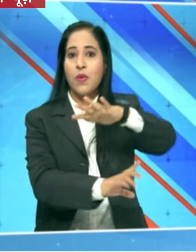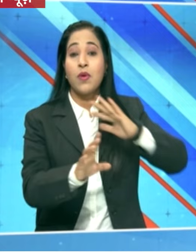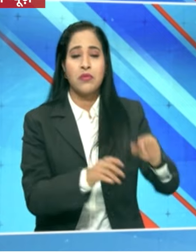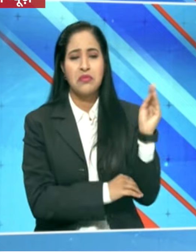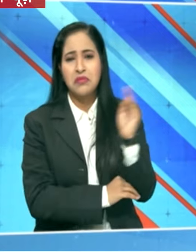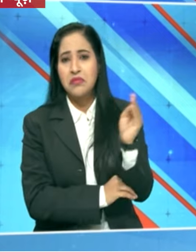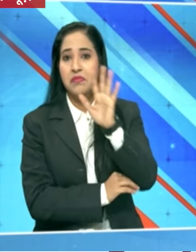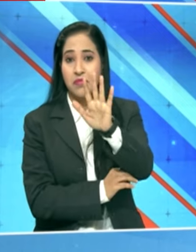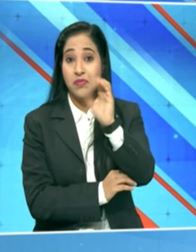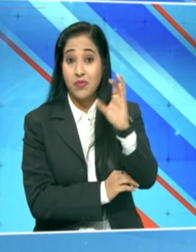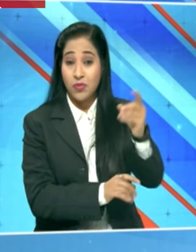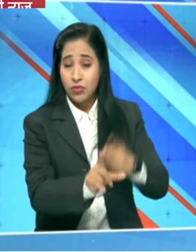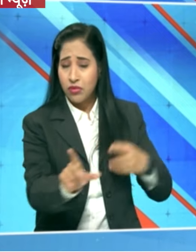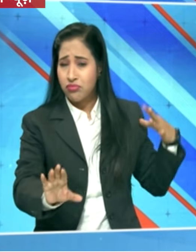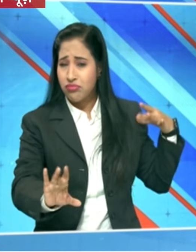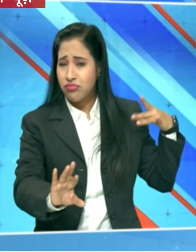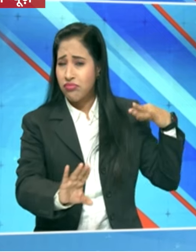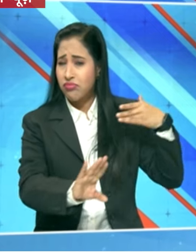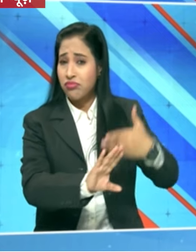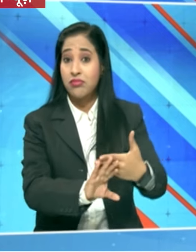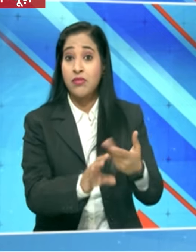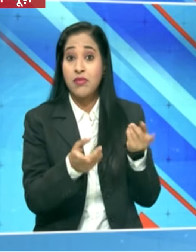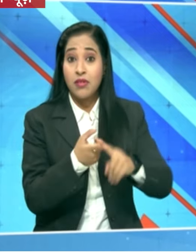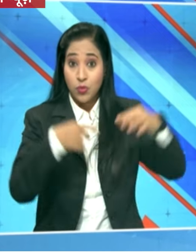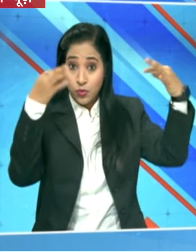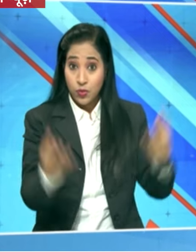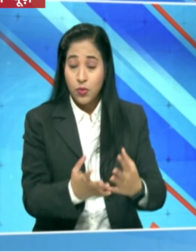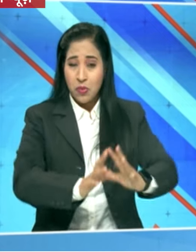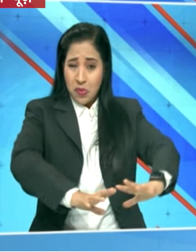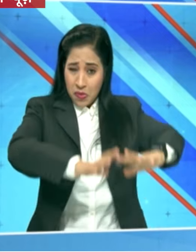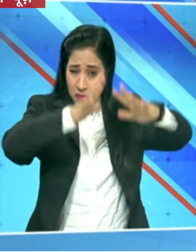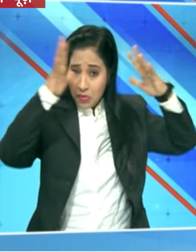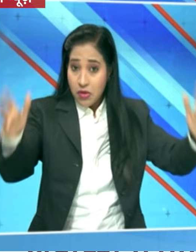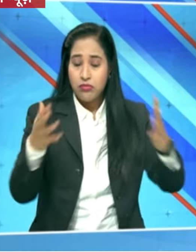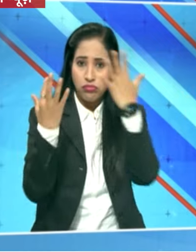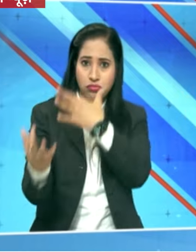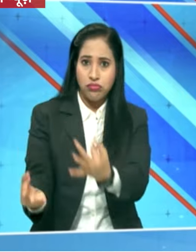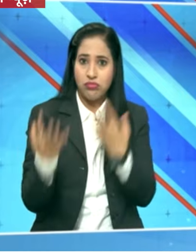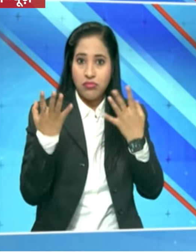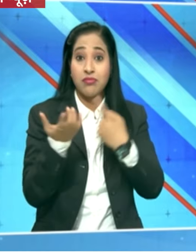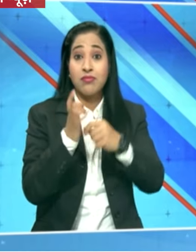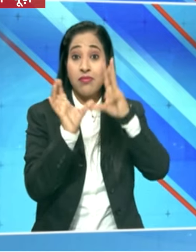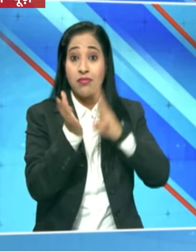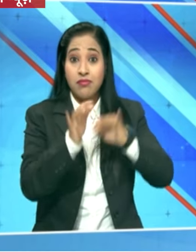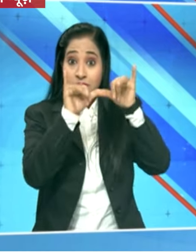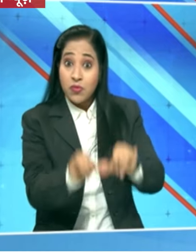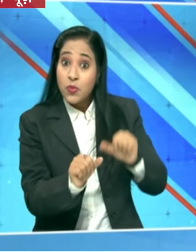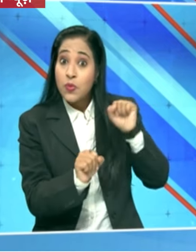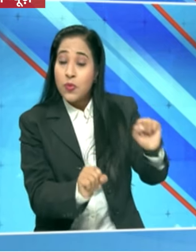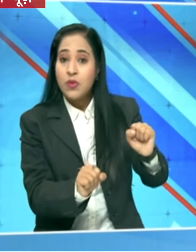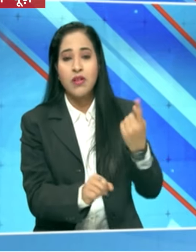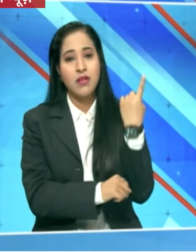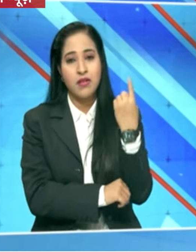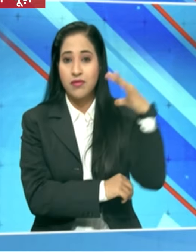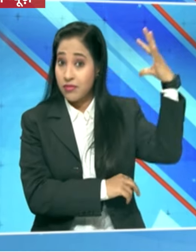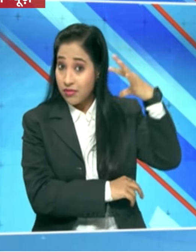करीब 500 साल के इंतजार के बाद नवनिर्मित भव्य और दिव्य श्री राम जन्मभूमि में कल